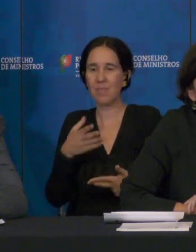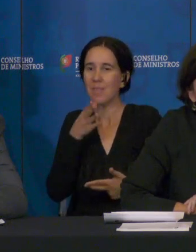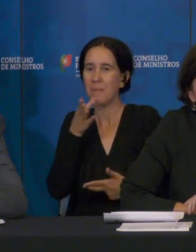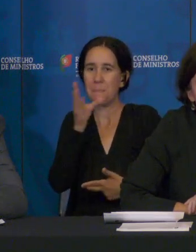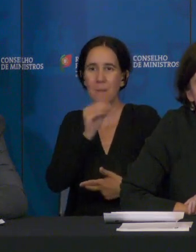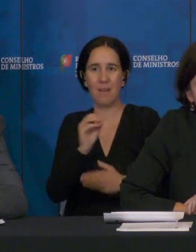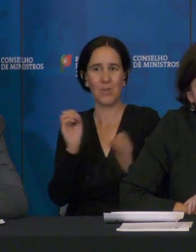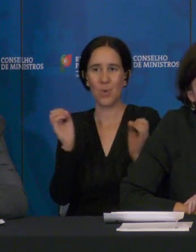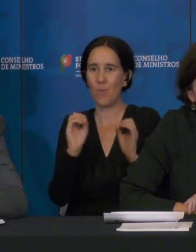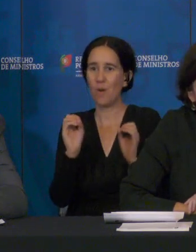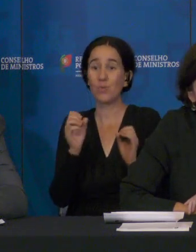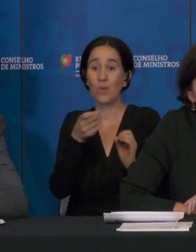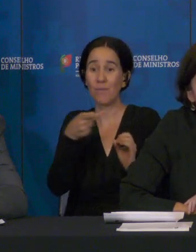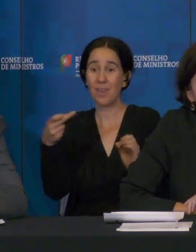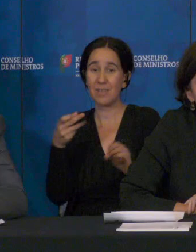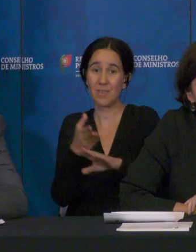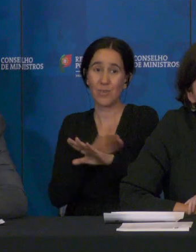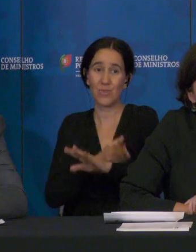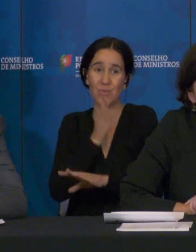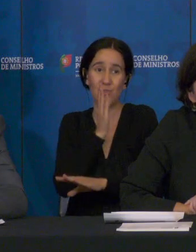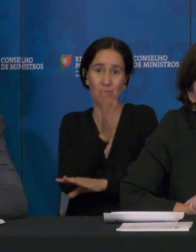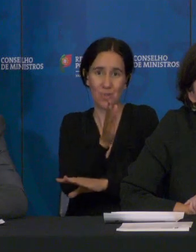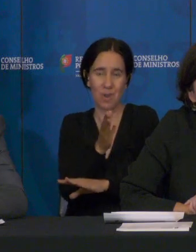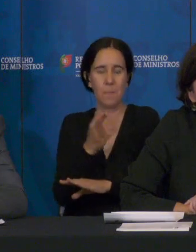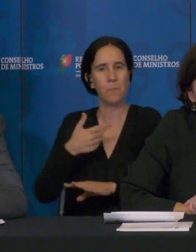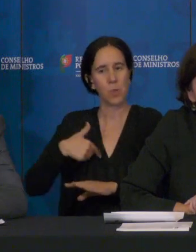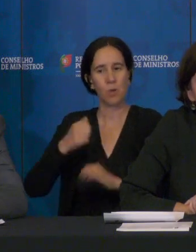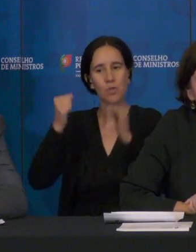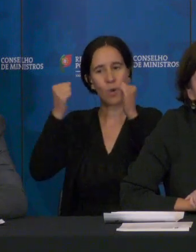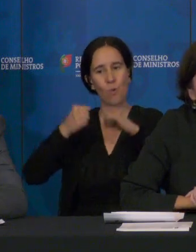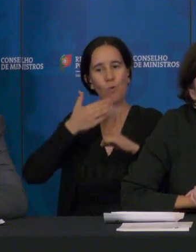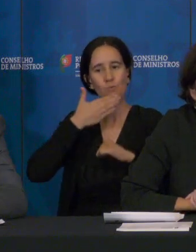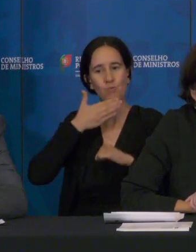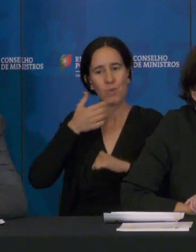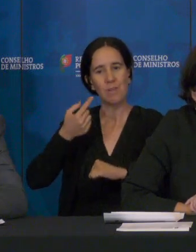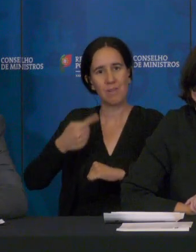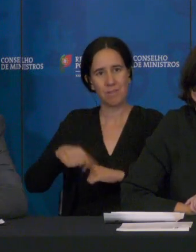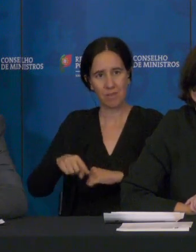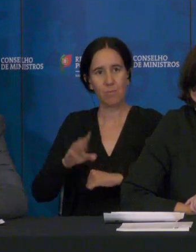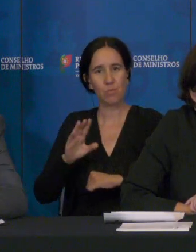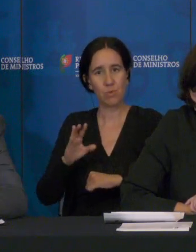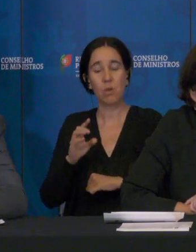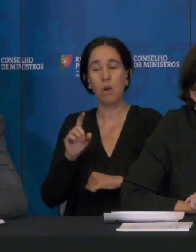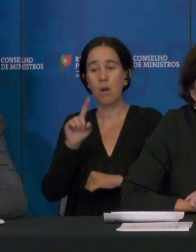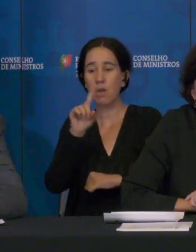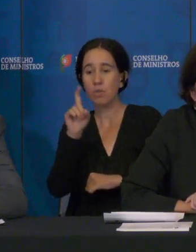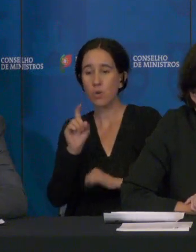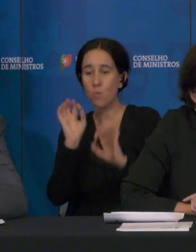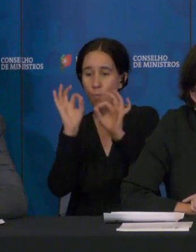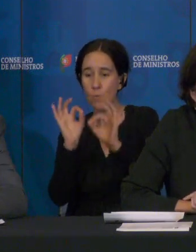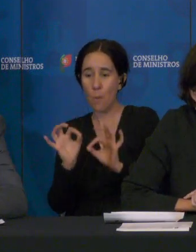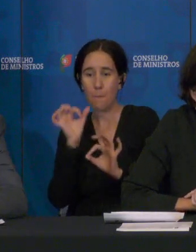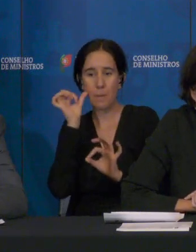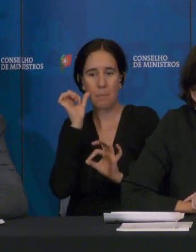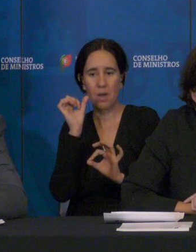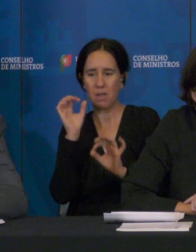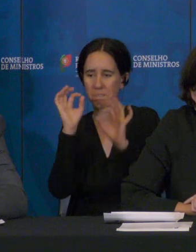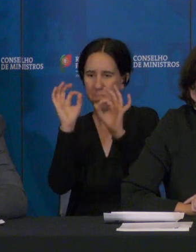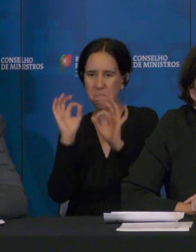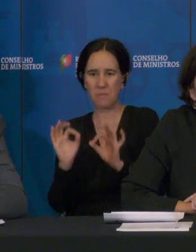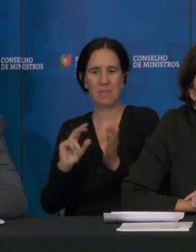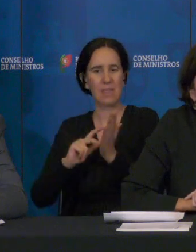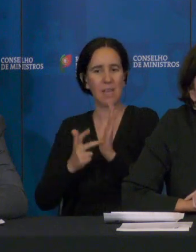a acrescentar a não ser a frase que já disse. Consideramos que temos um acordo de princípio, as questões que estão por fechar são questões